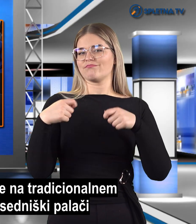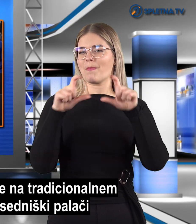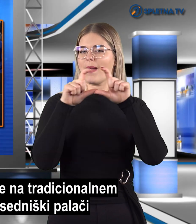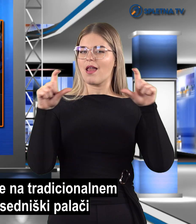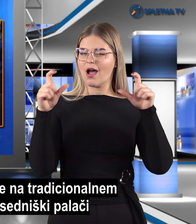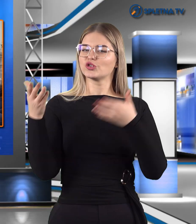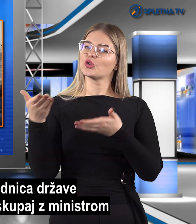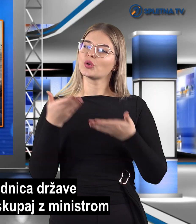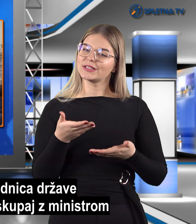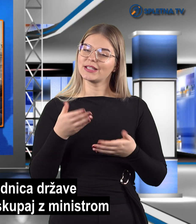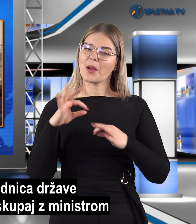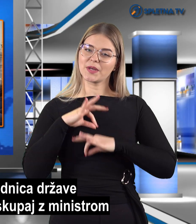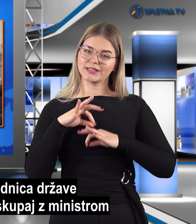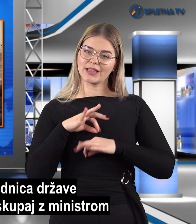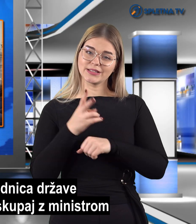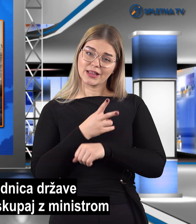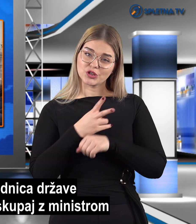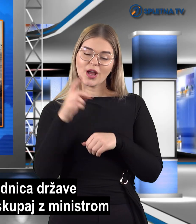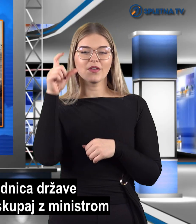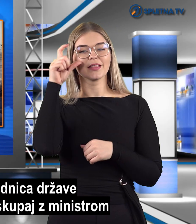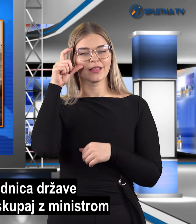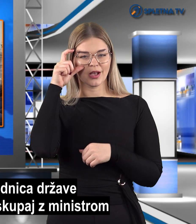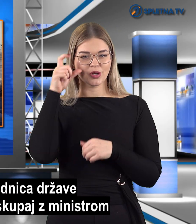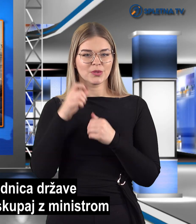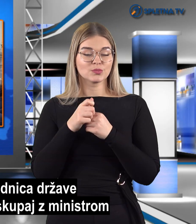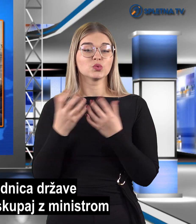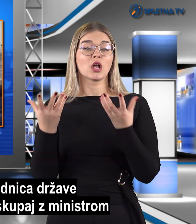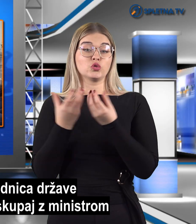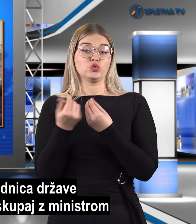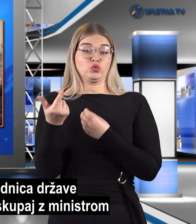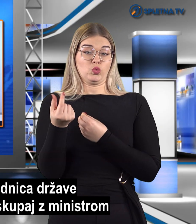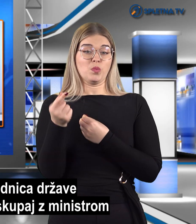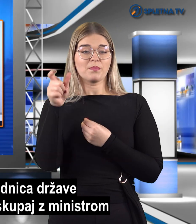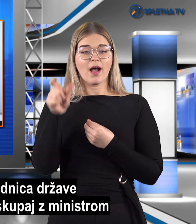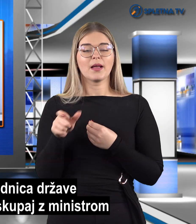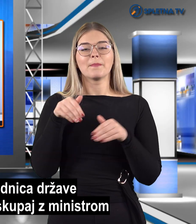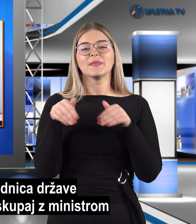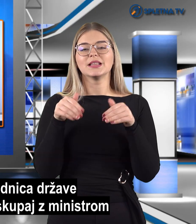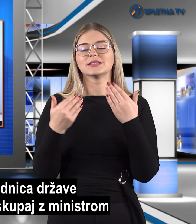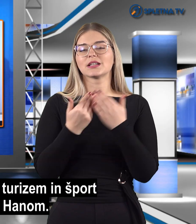države Nataša Pirc Musar skupaj z ministrom za gospodarstvo, turizem in šport Matjažem Hanom.